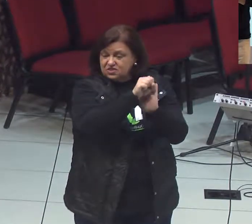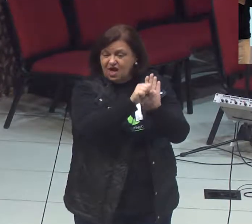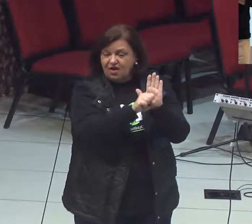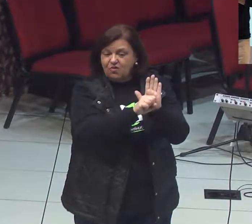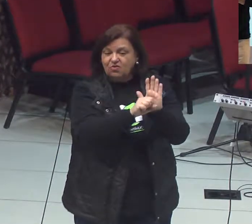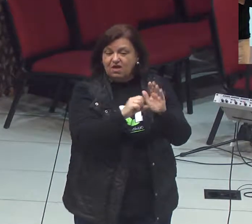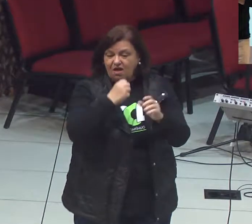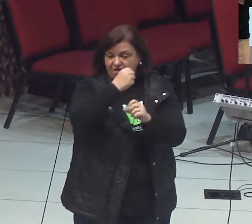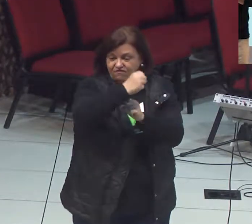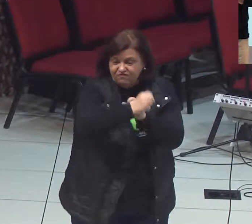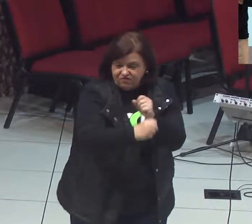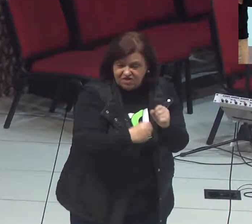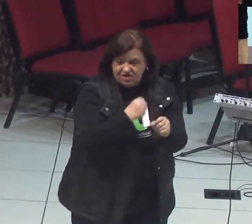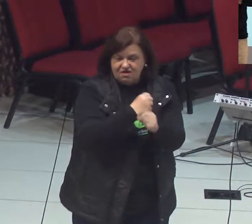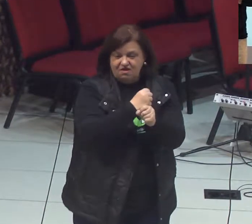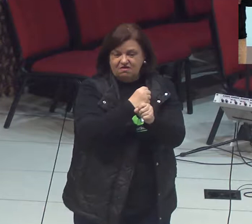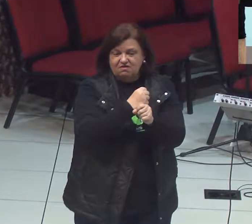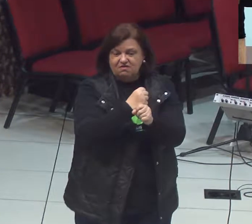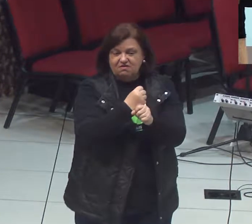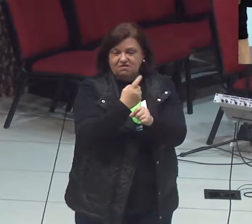sim.